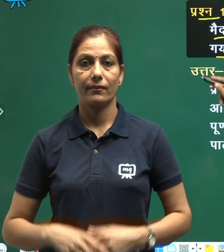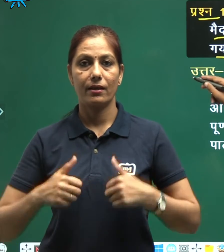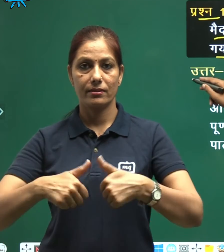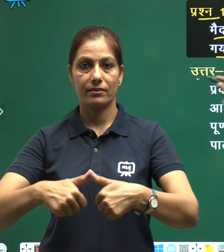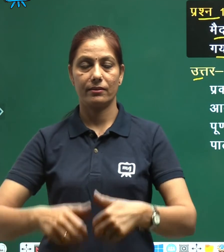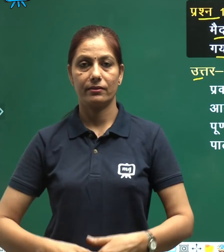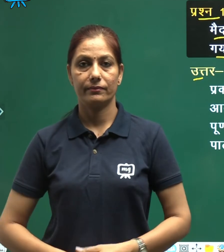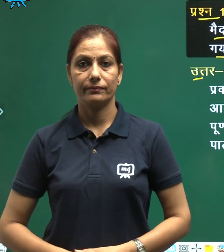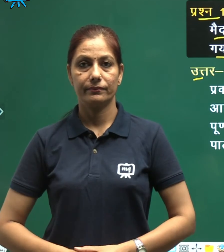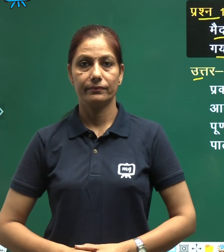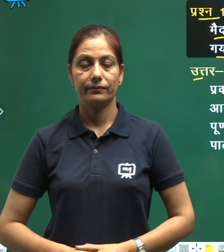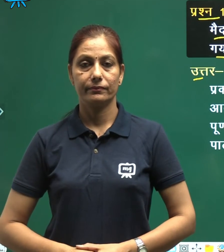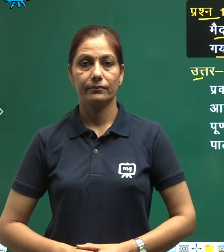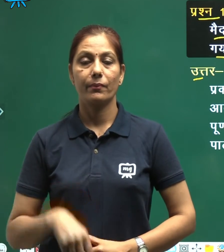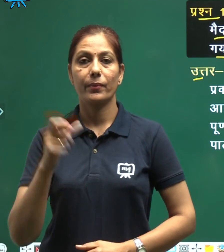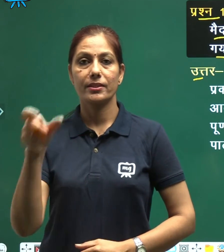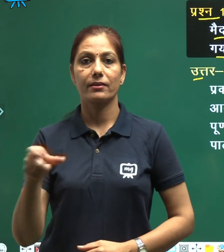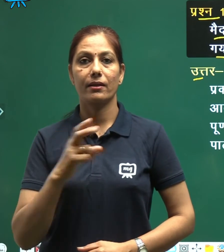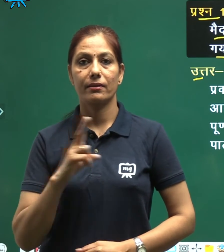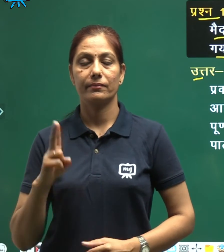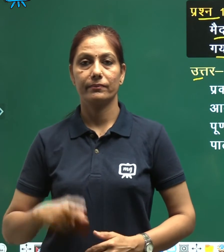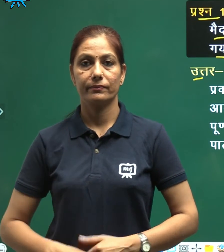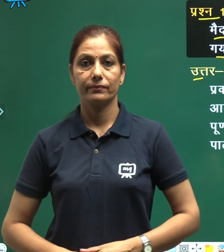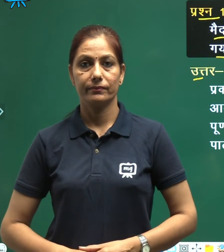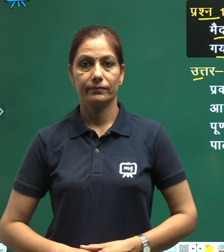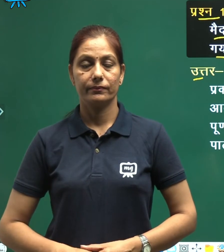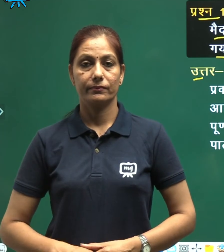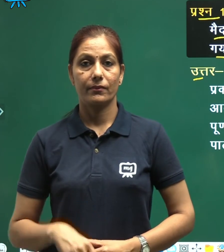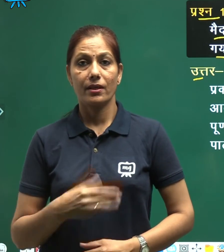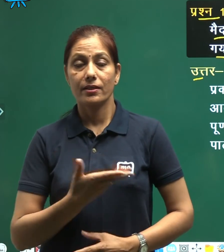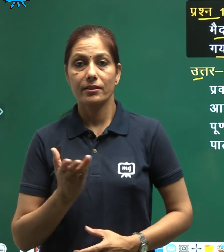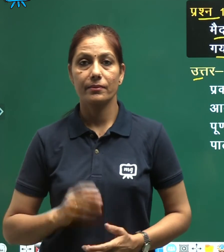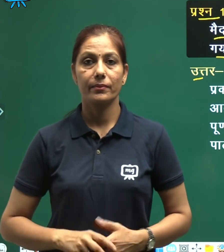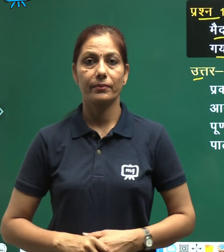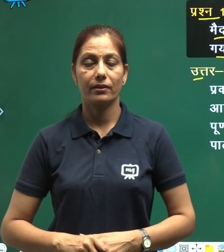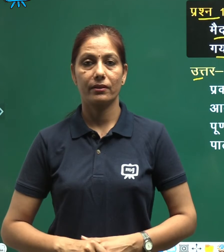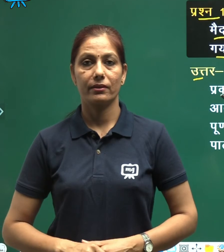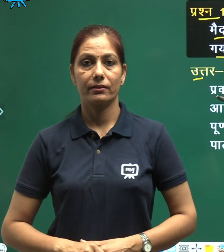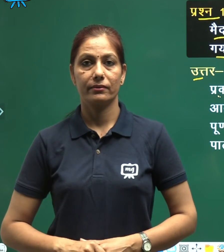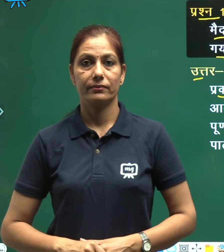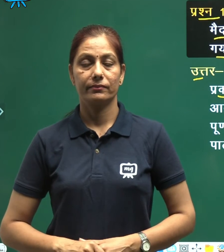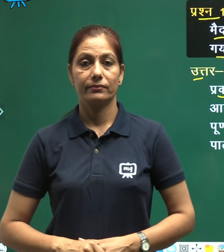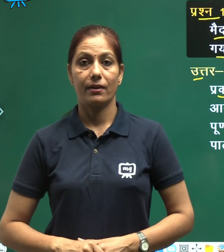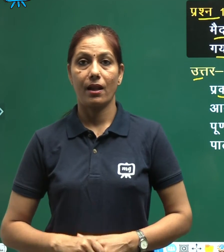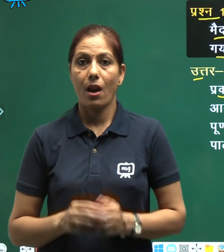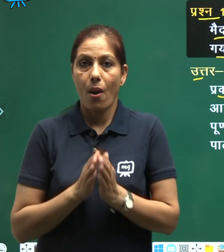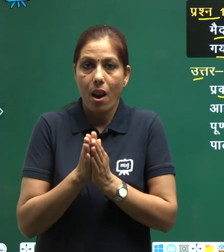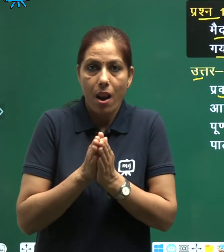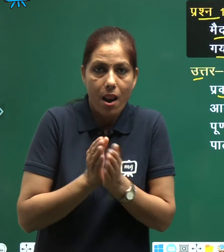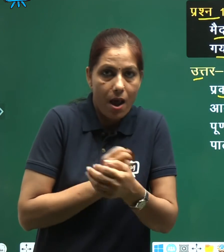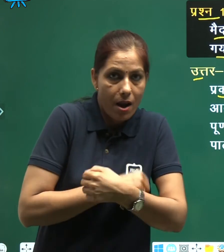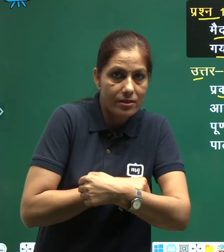है, वंशीधर ने किसी भी प्रकार के लालच में